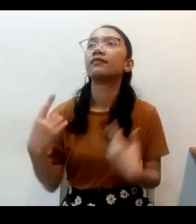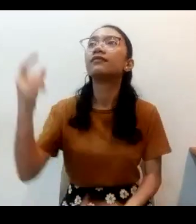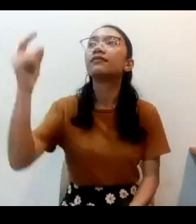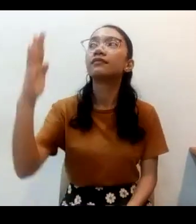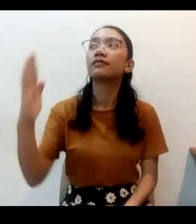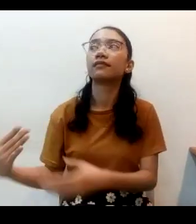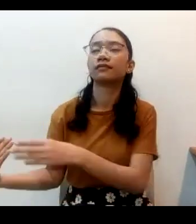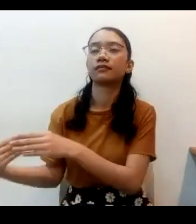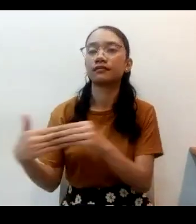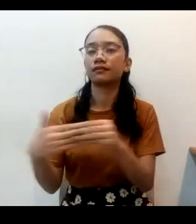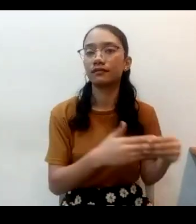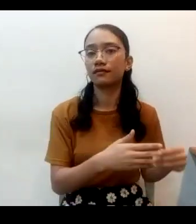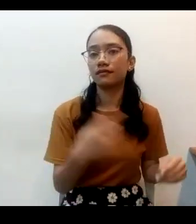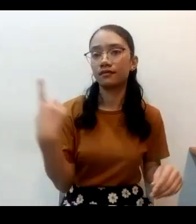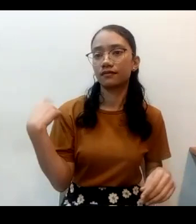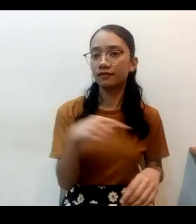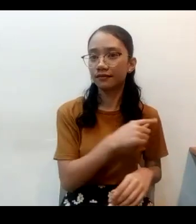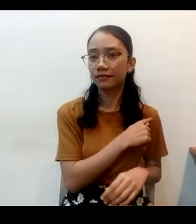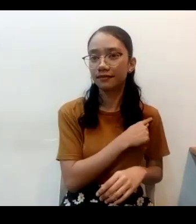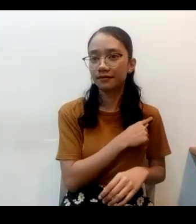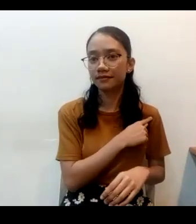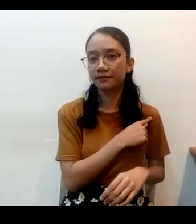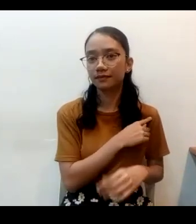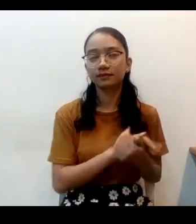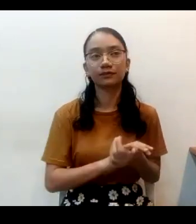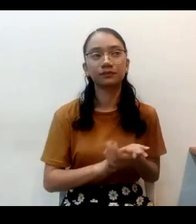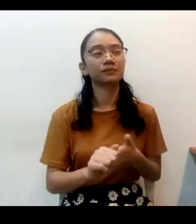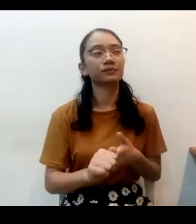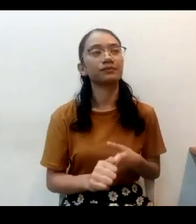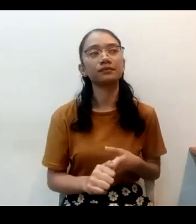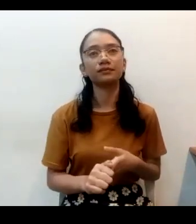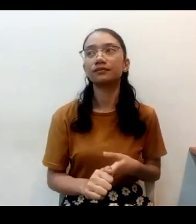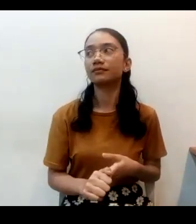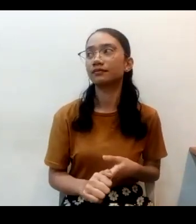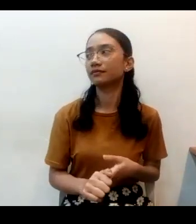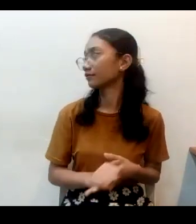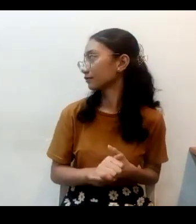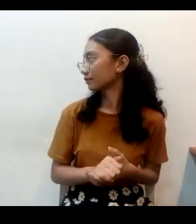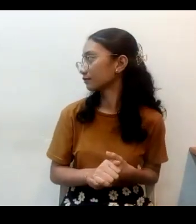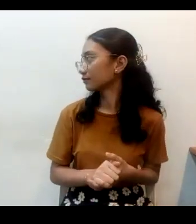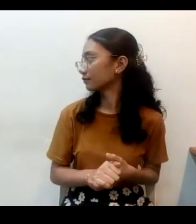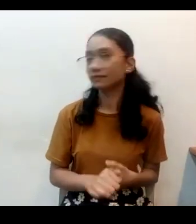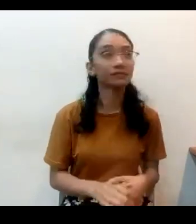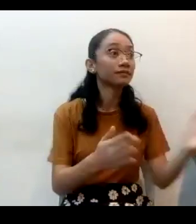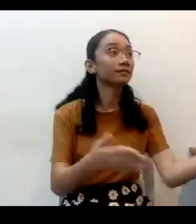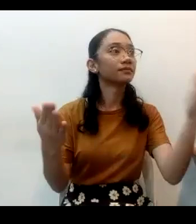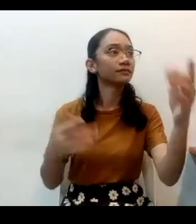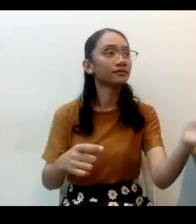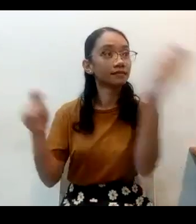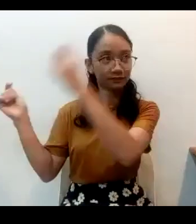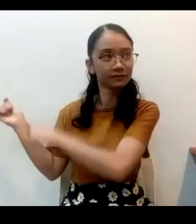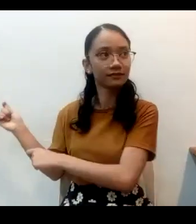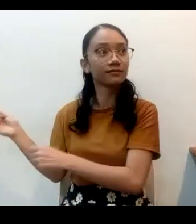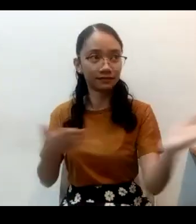God guided the Israelites through the pillar of the cloud and the fire. Kaya at sa ating pong buhay Kristiyano, tayo po ginagabayan ng